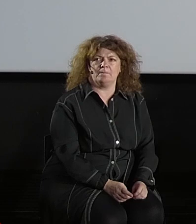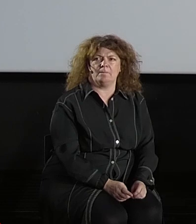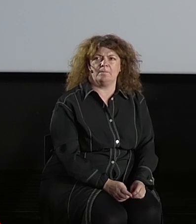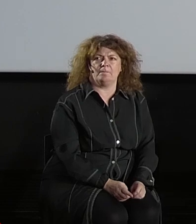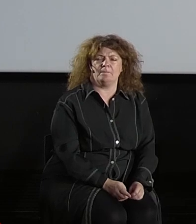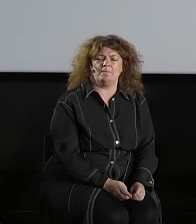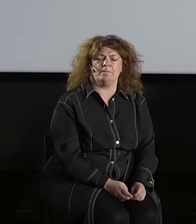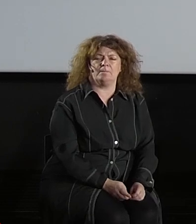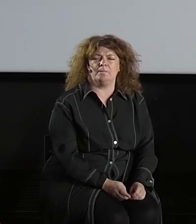todos